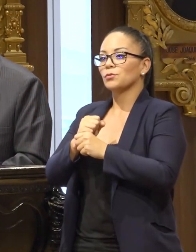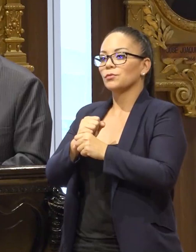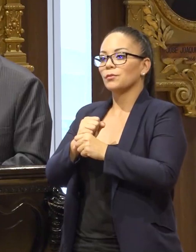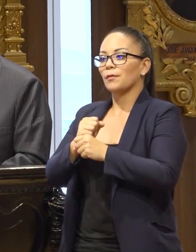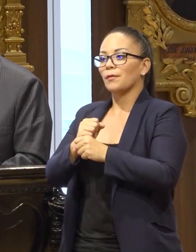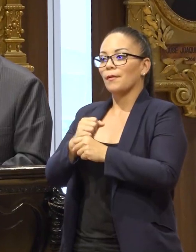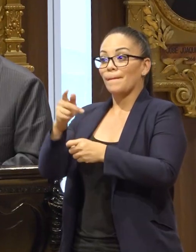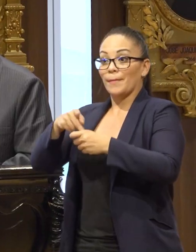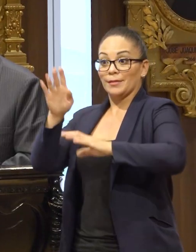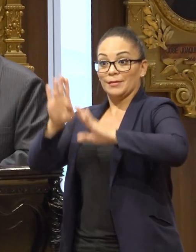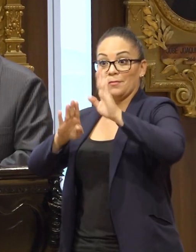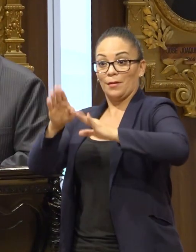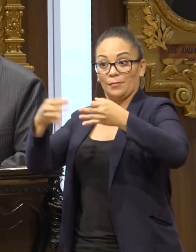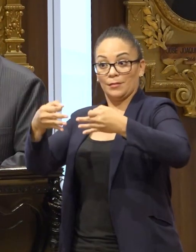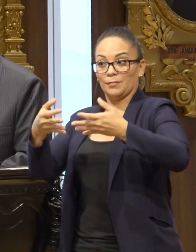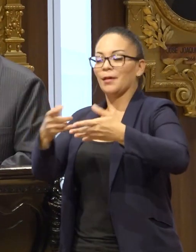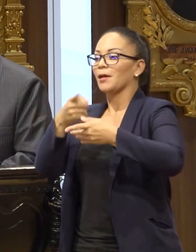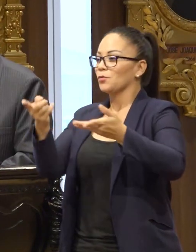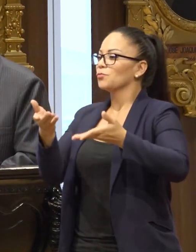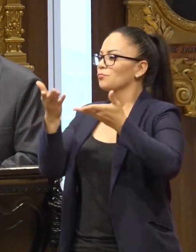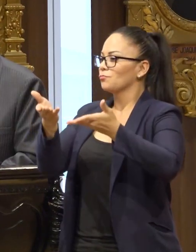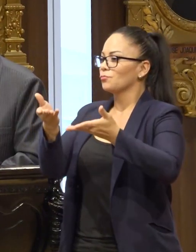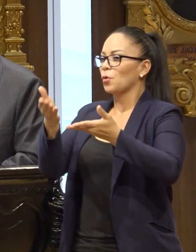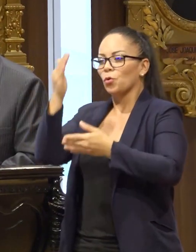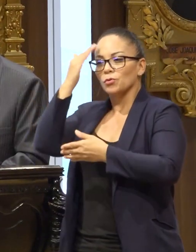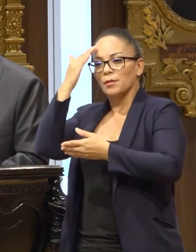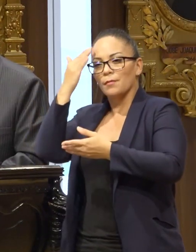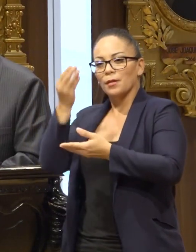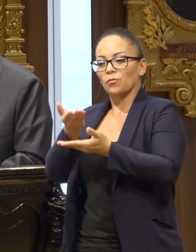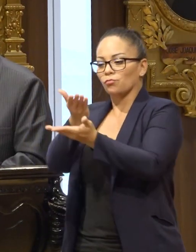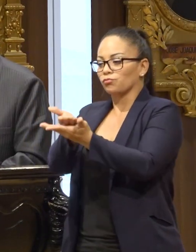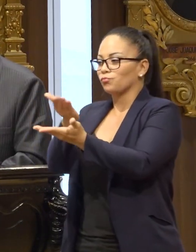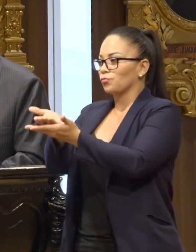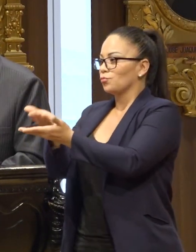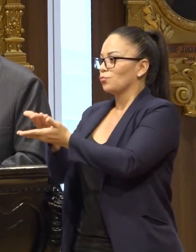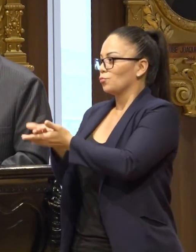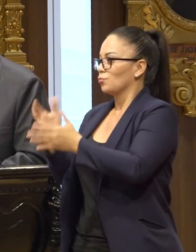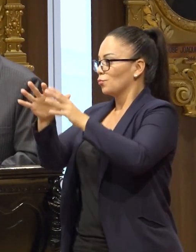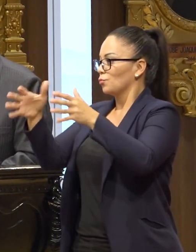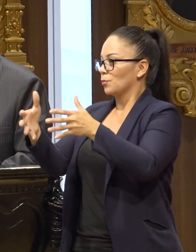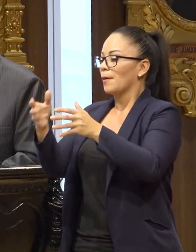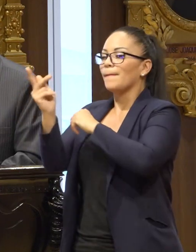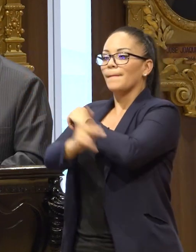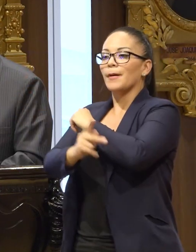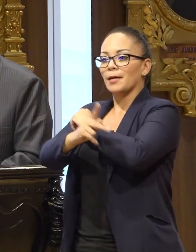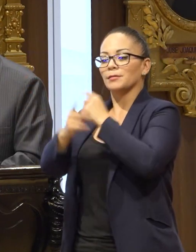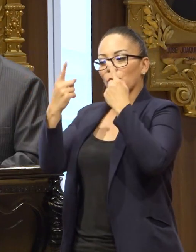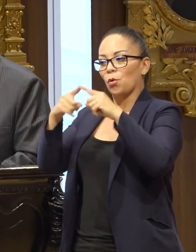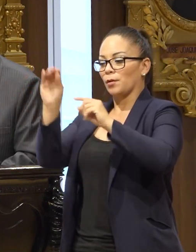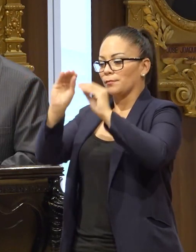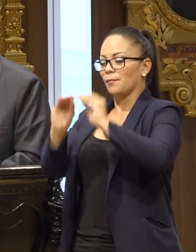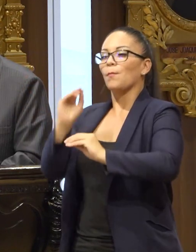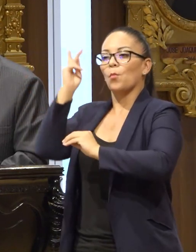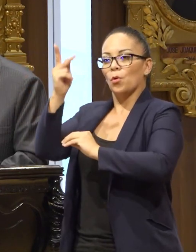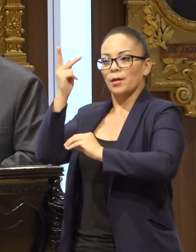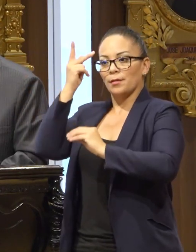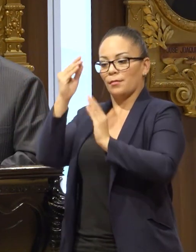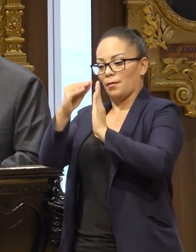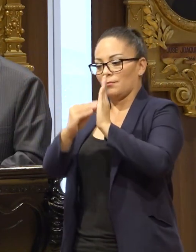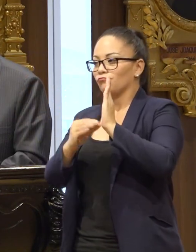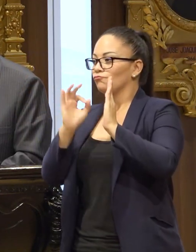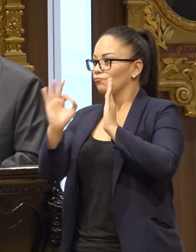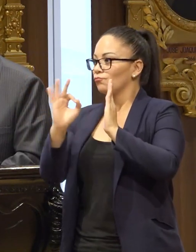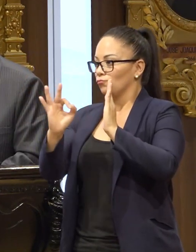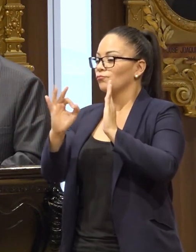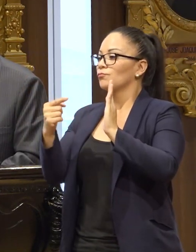en esos diálogos ofrecerán sus conocimientos para que el país cuente con una política sobre la criminalidad